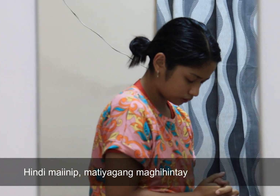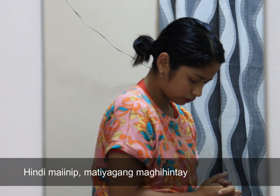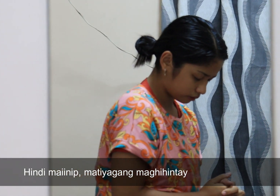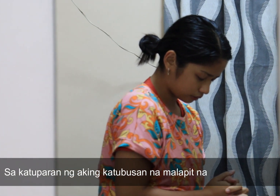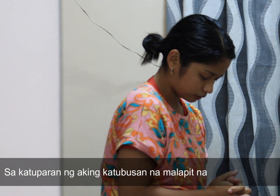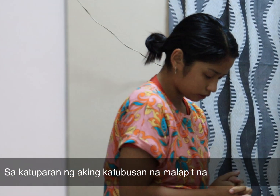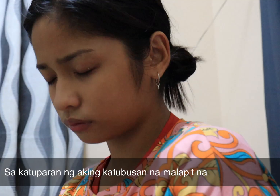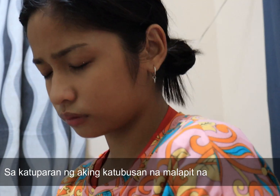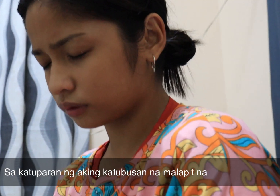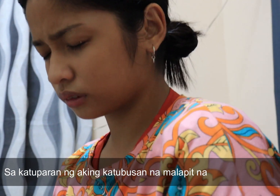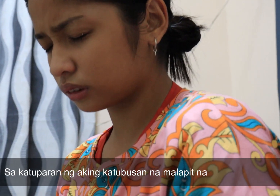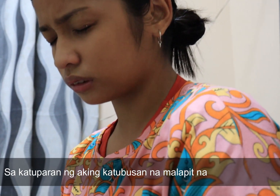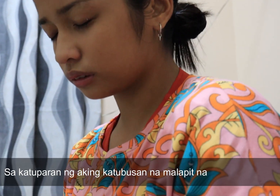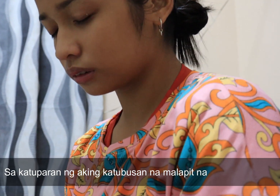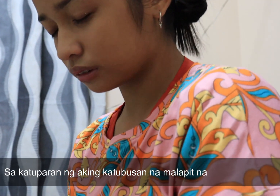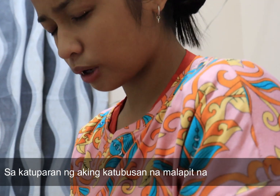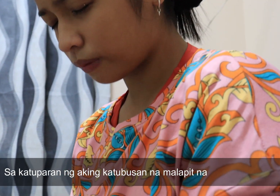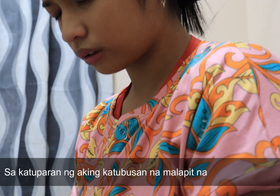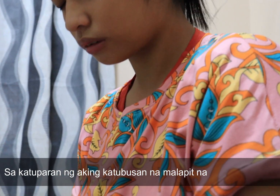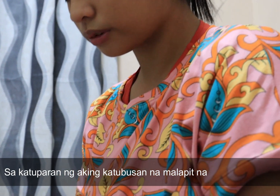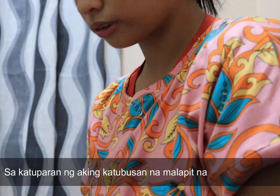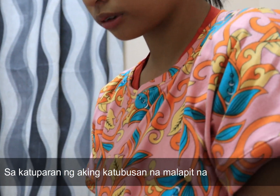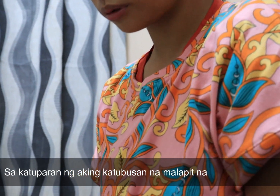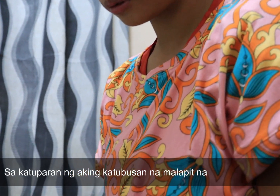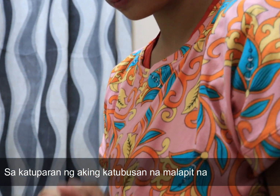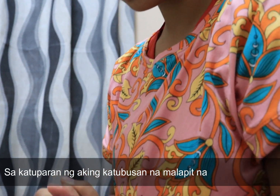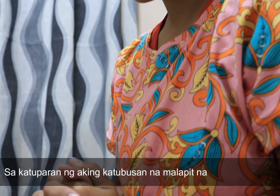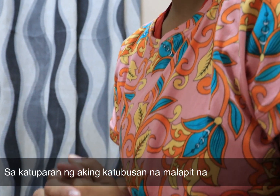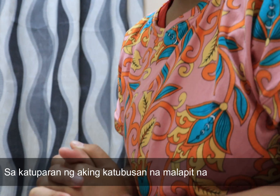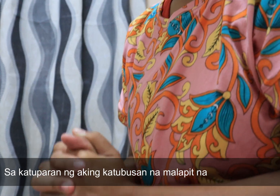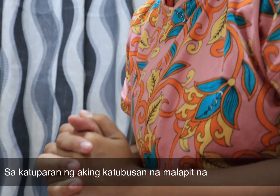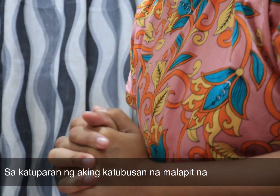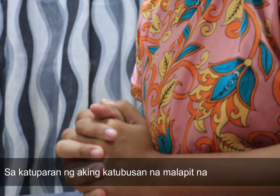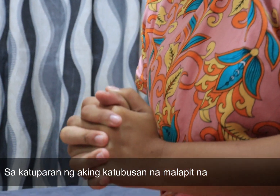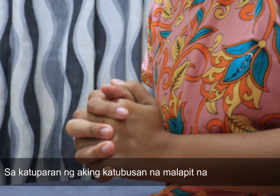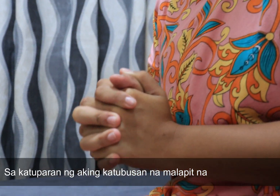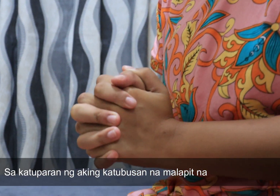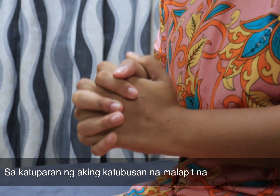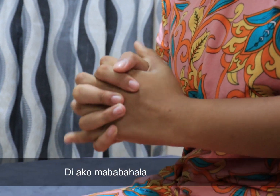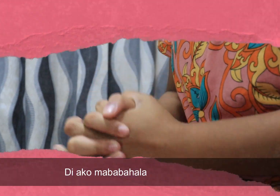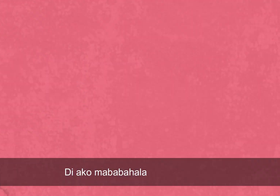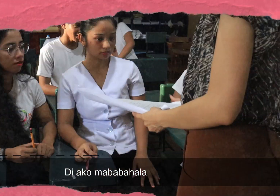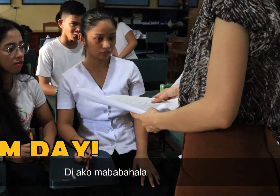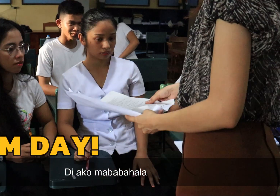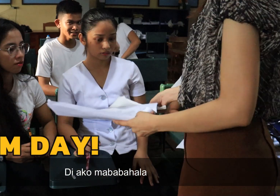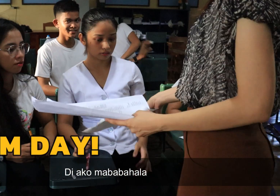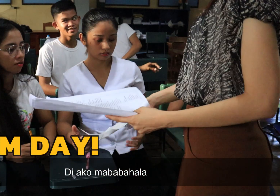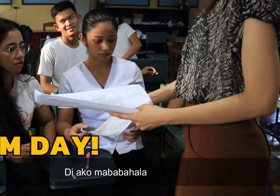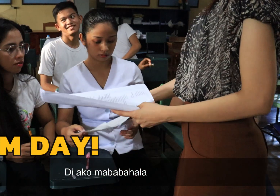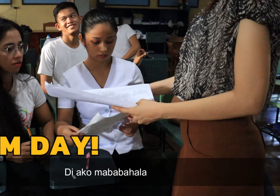maghihintay sa katuparan ng aking katubusan na malapit na. Di ako